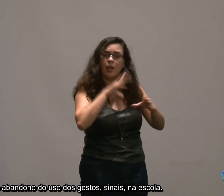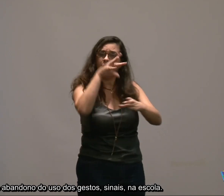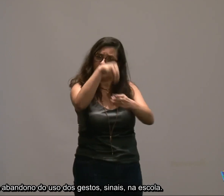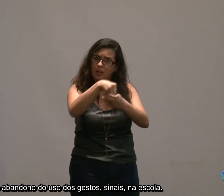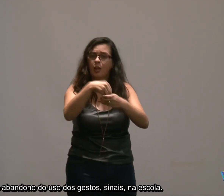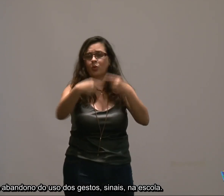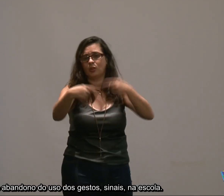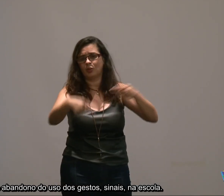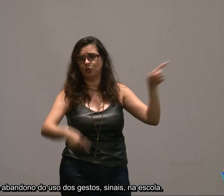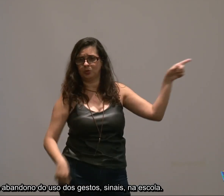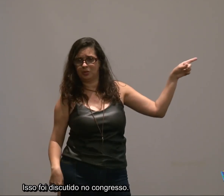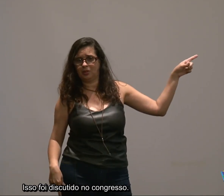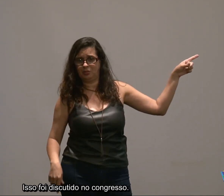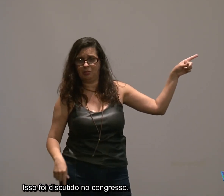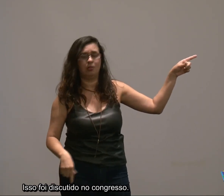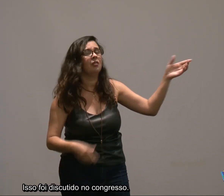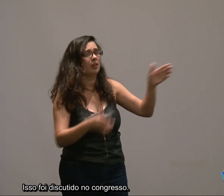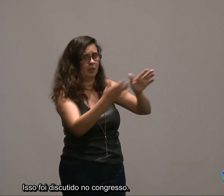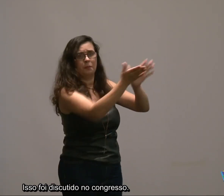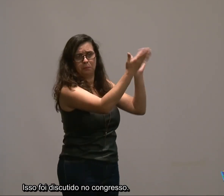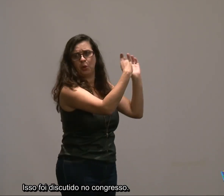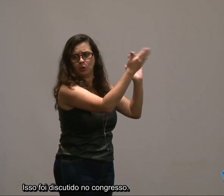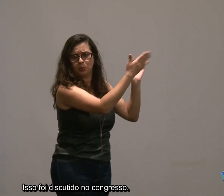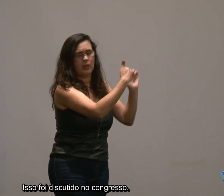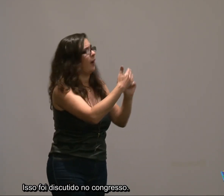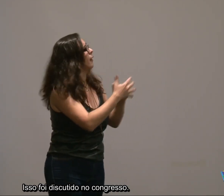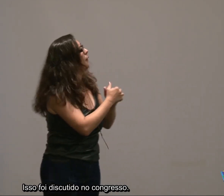gestos na escola e isso foi discutido no congresso